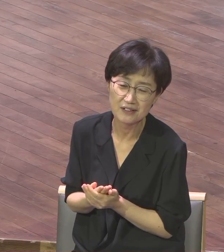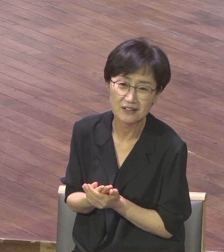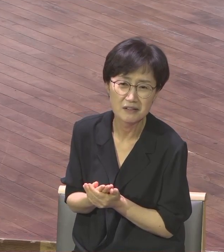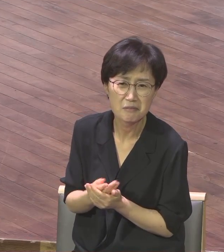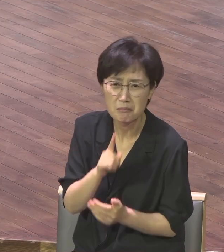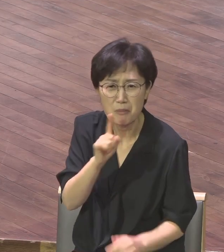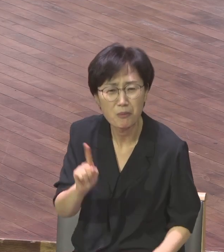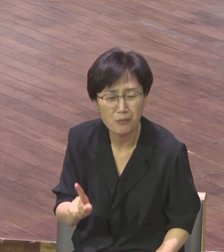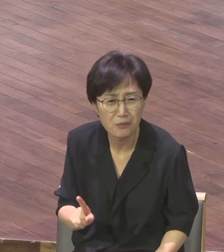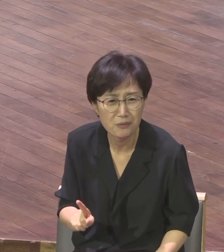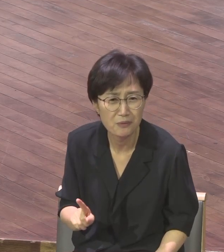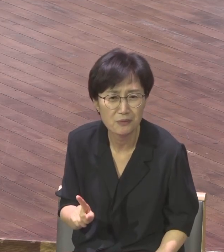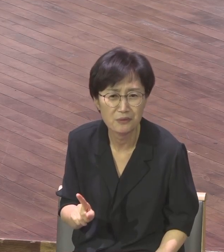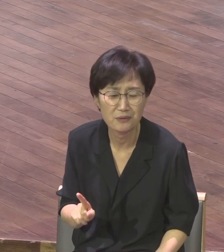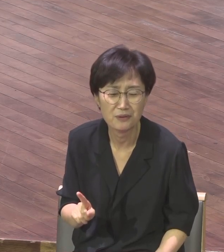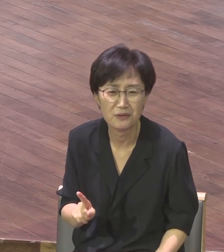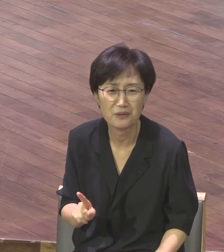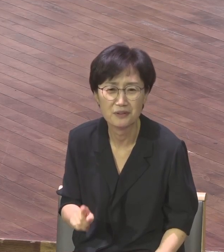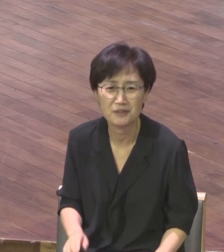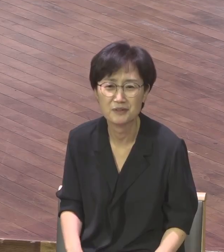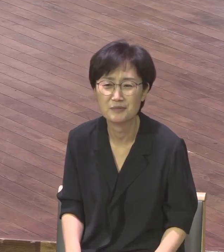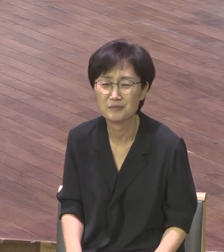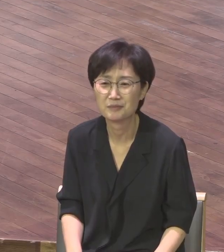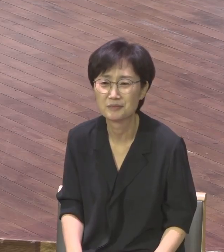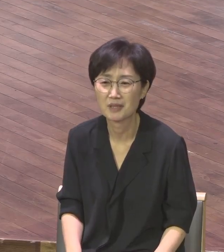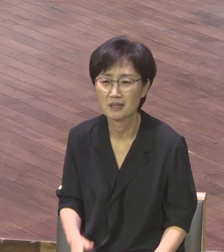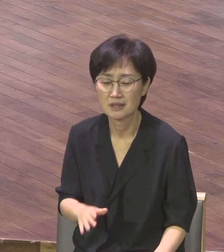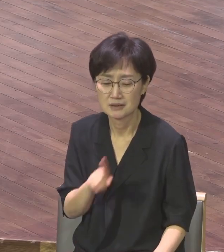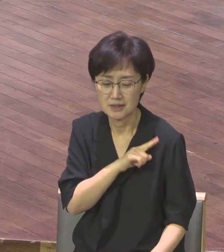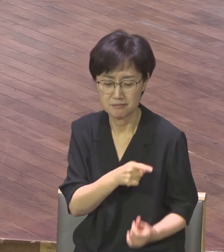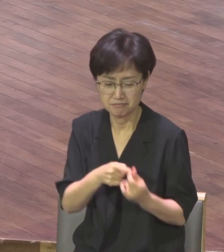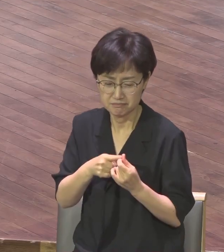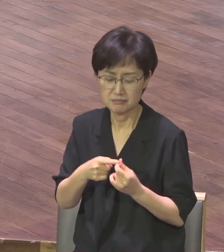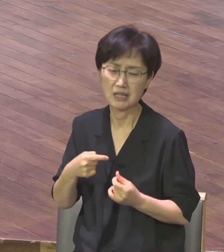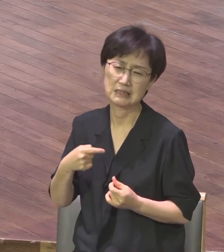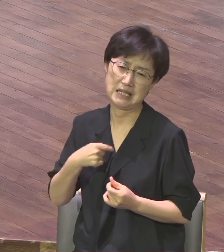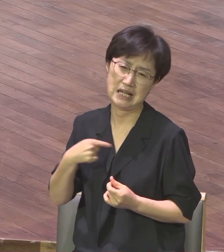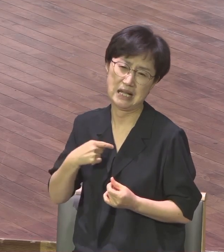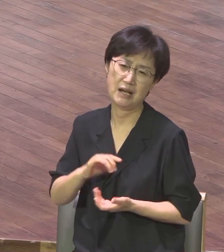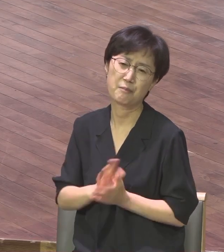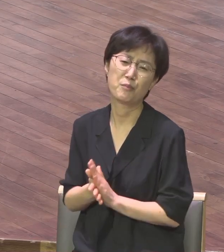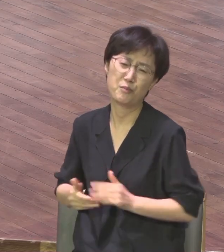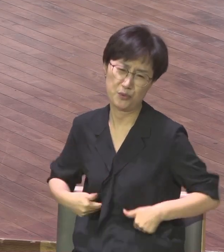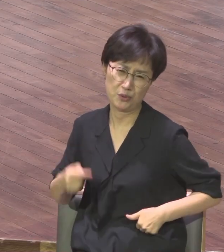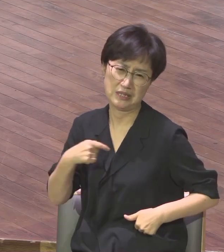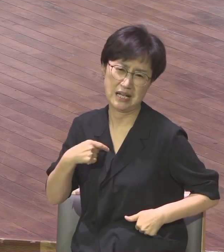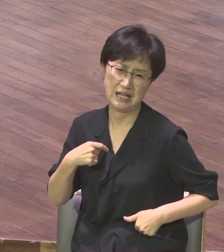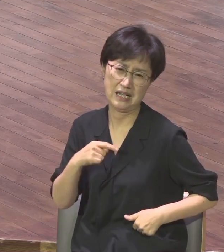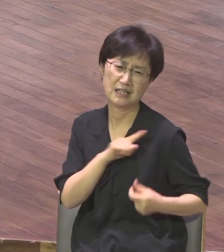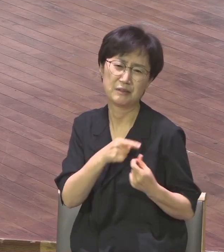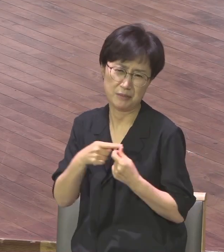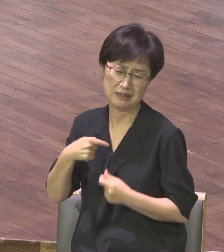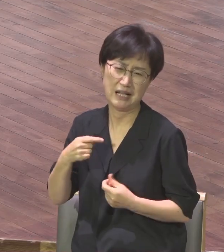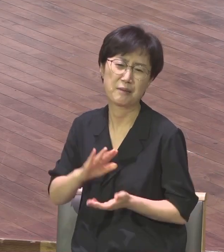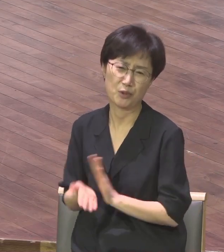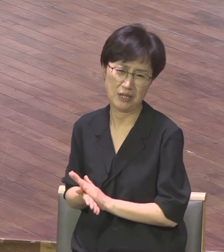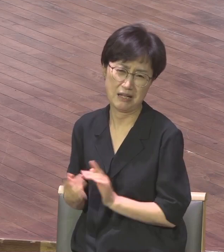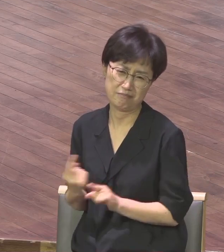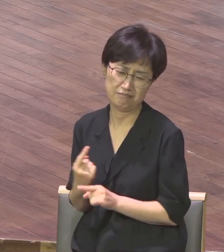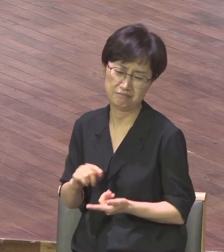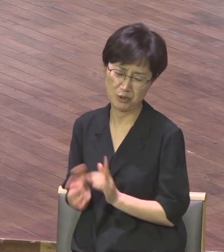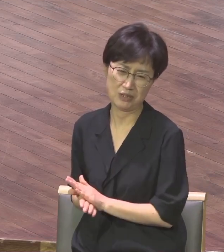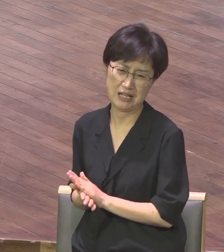무슨 말입니까? 그렇죠? 내가 먼저 변해야 돼. 내가 먼저